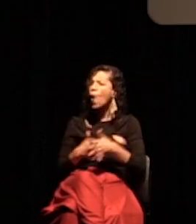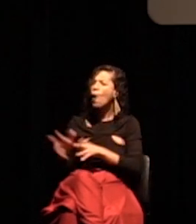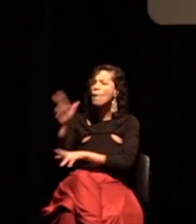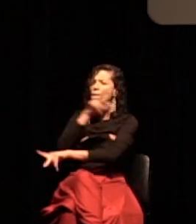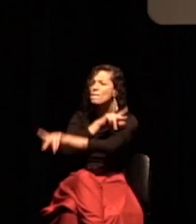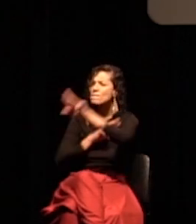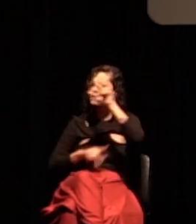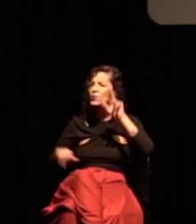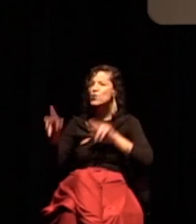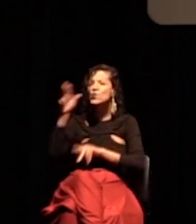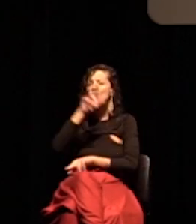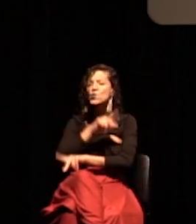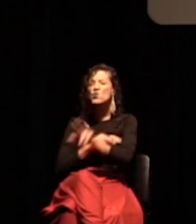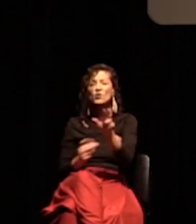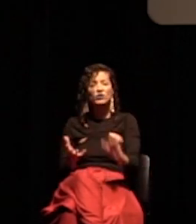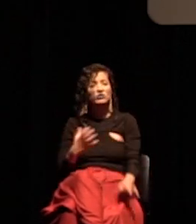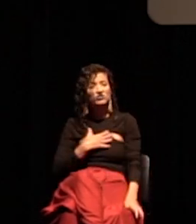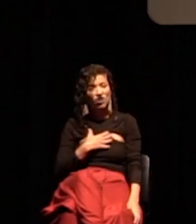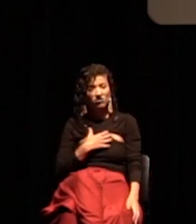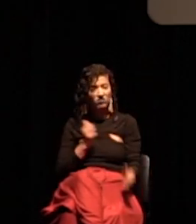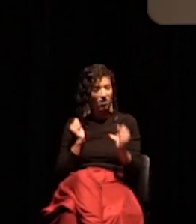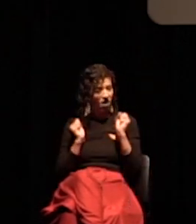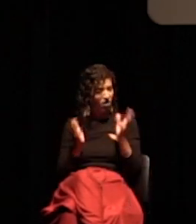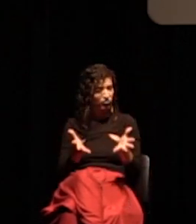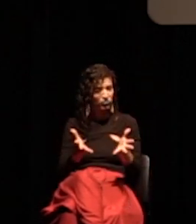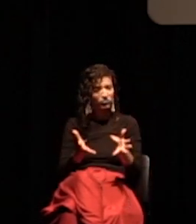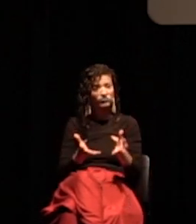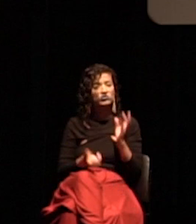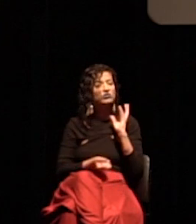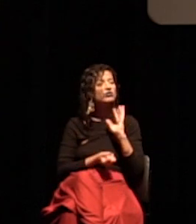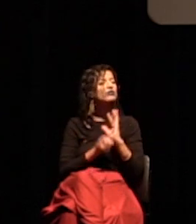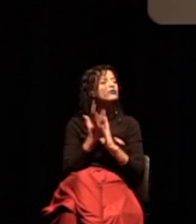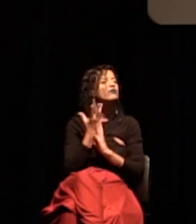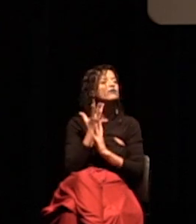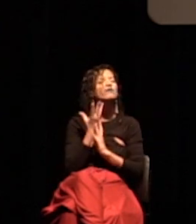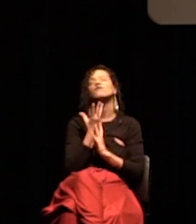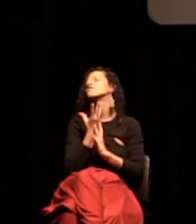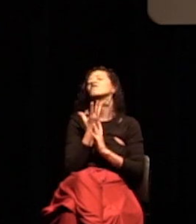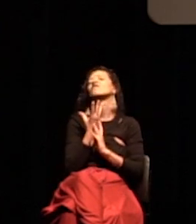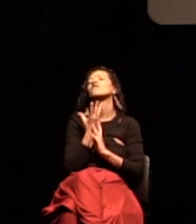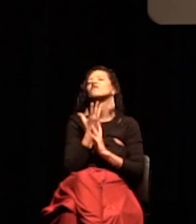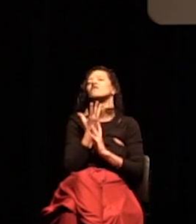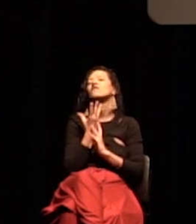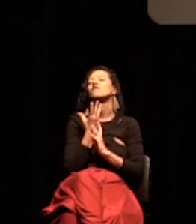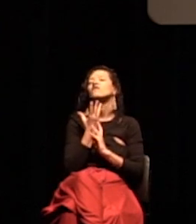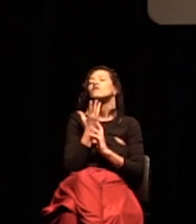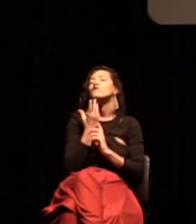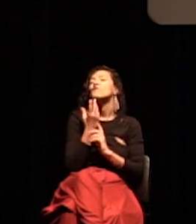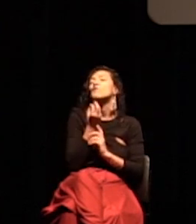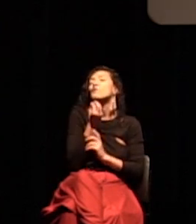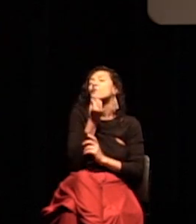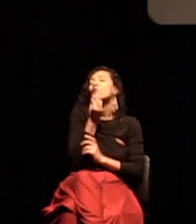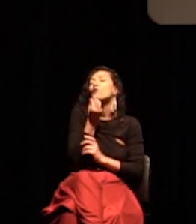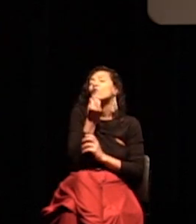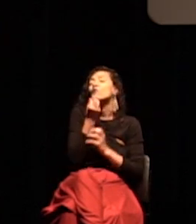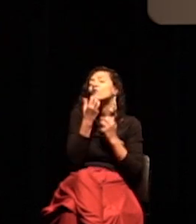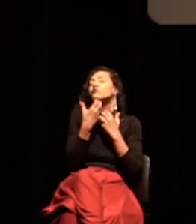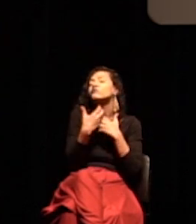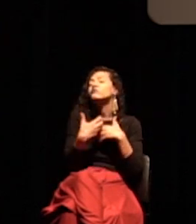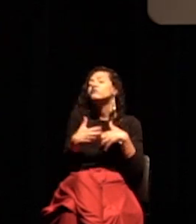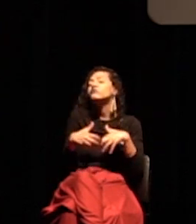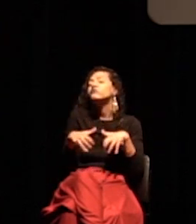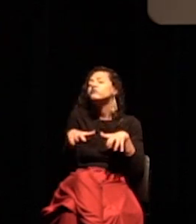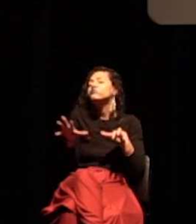a ter atitudes que criem alguma possibilidade de cisão.